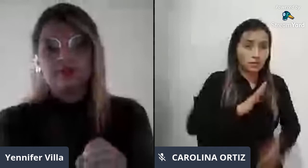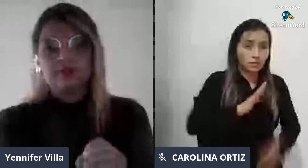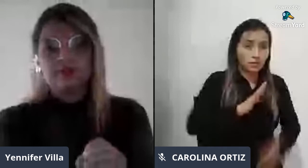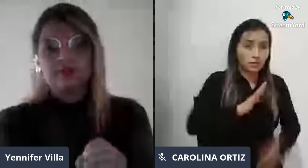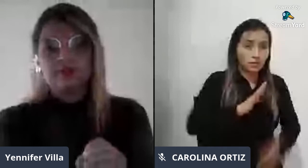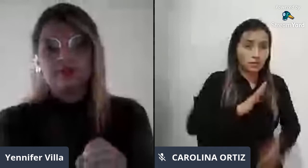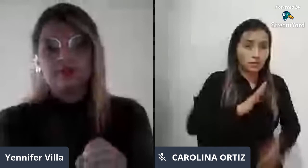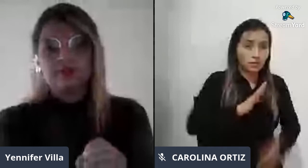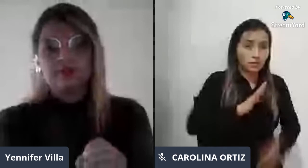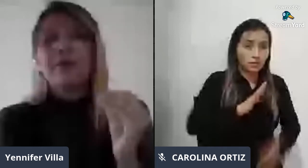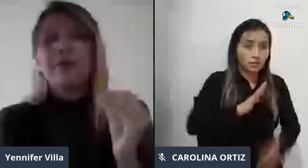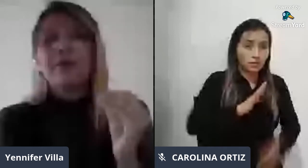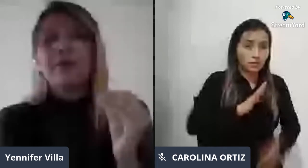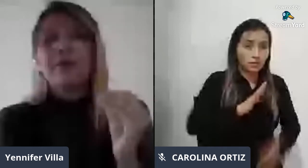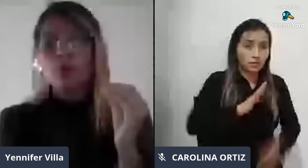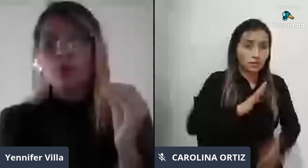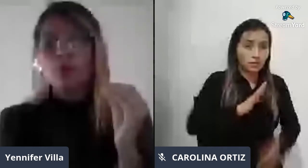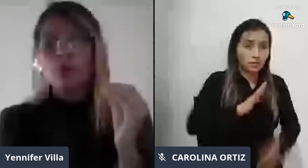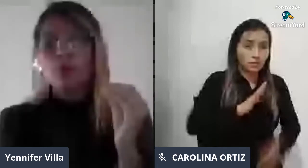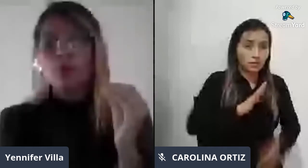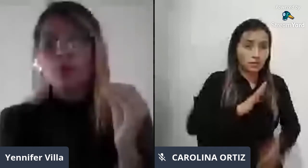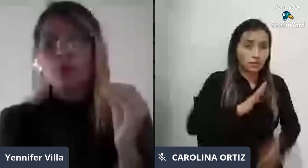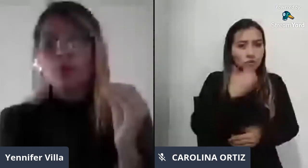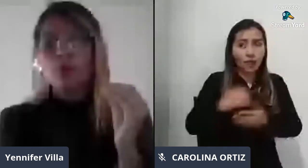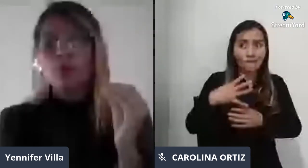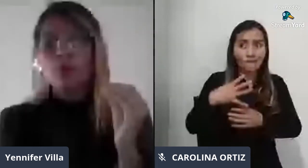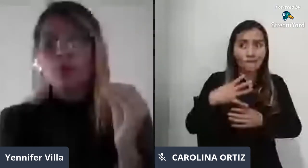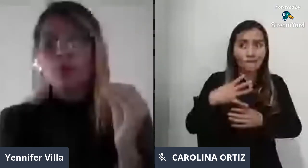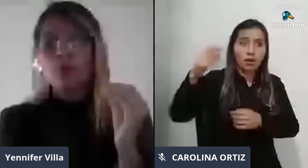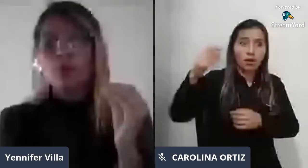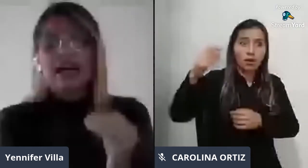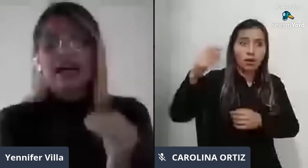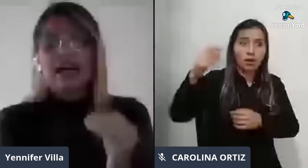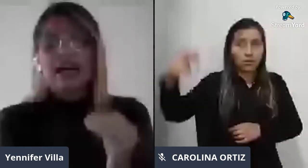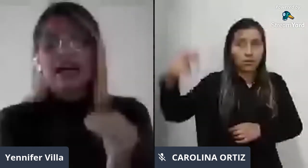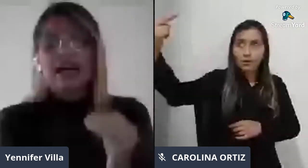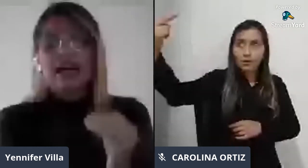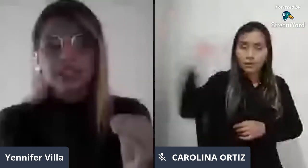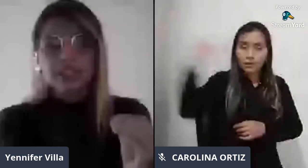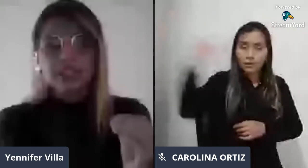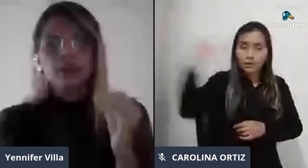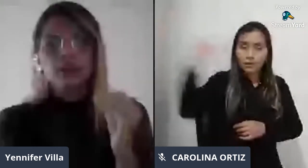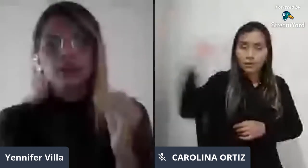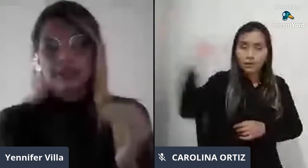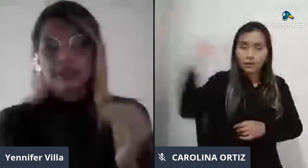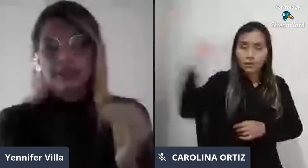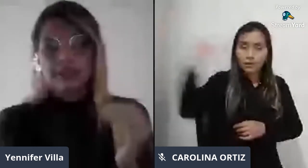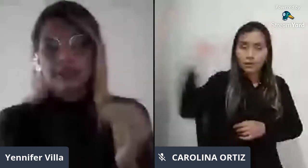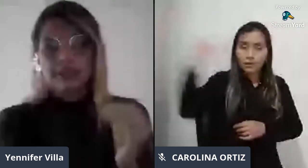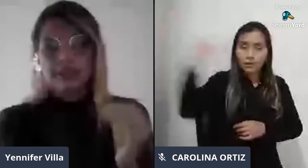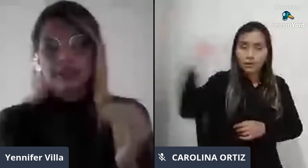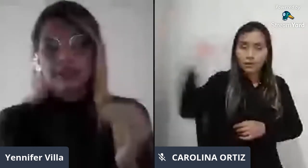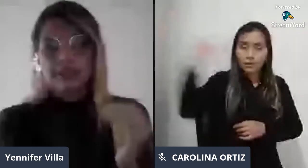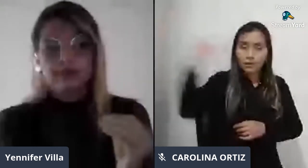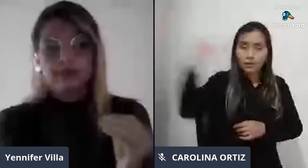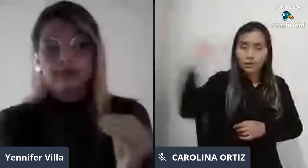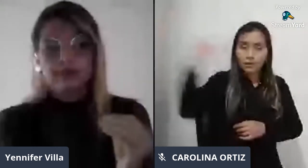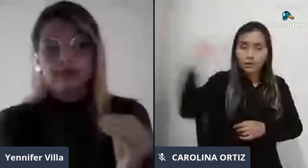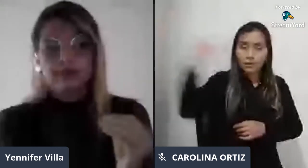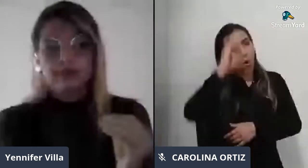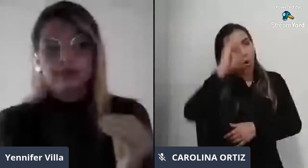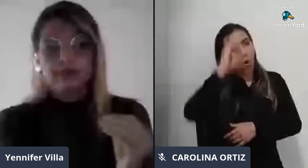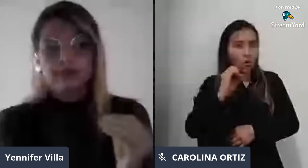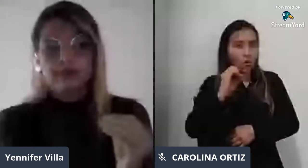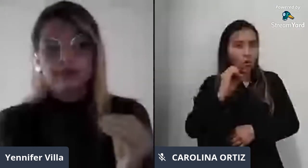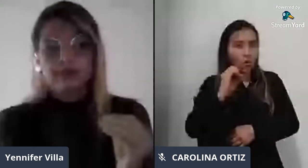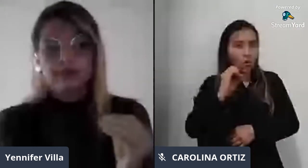me vea o no me vea como hombre o como mujer. Además de lo binario, miren lo lamentable. Y que